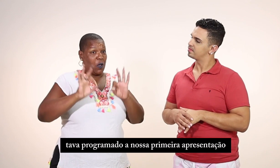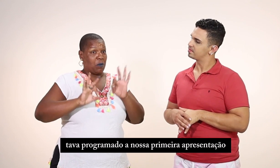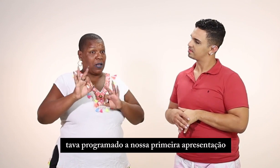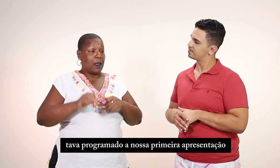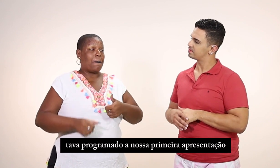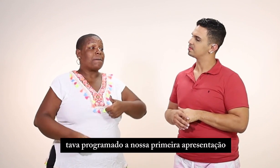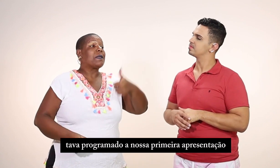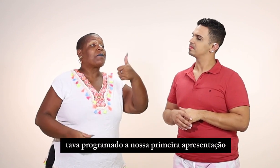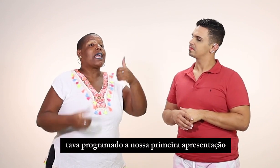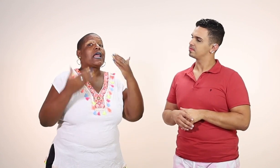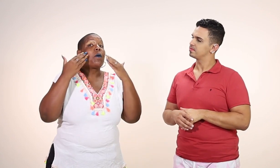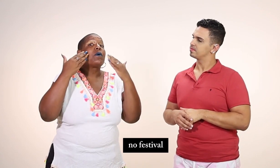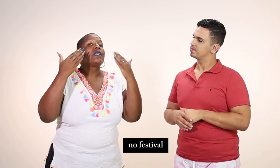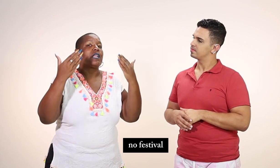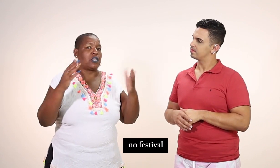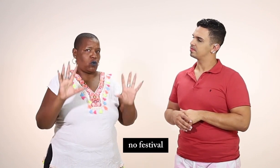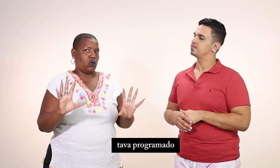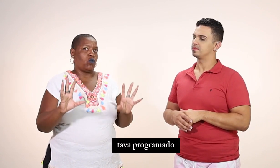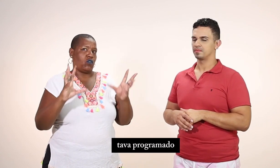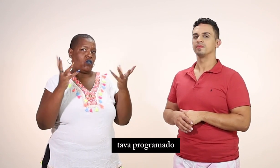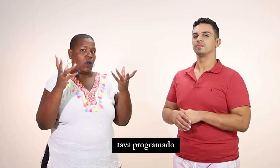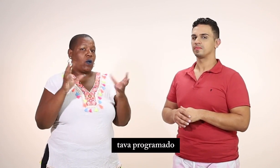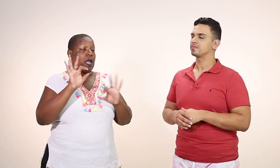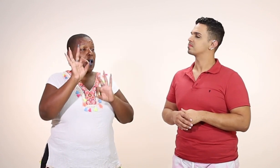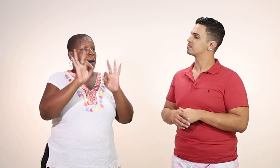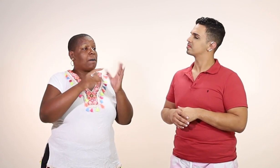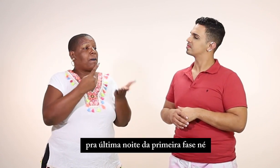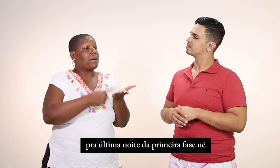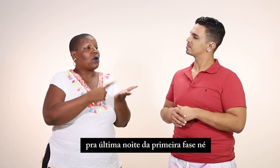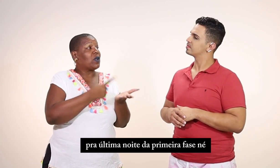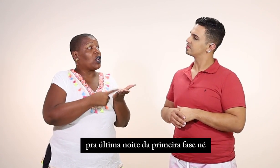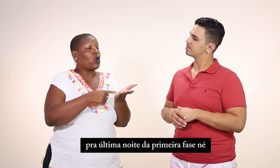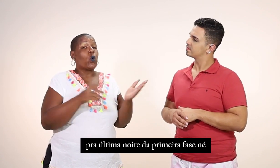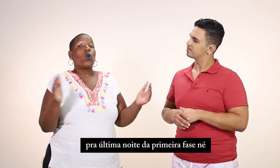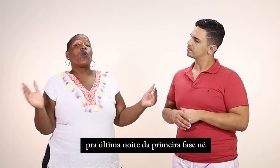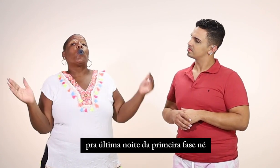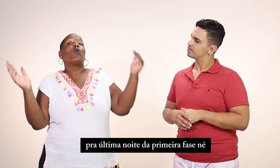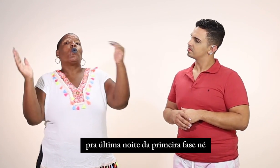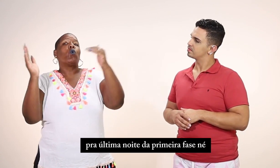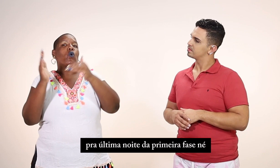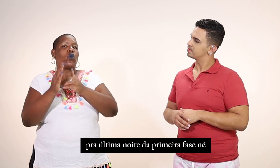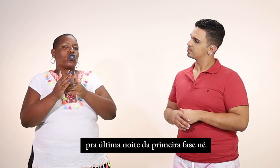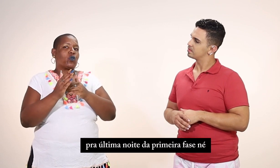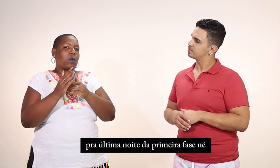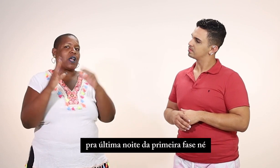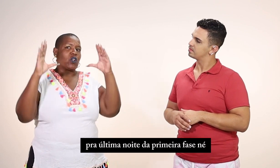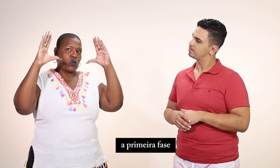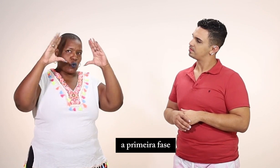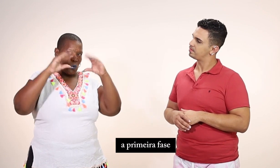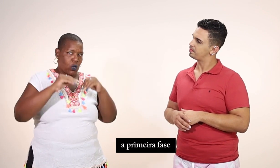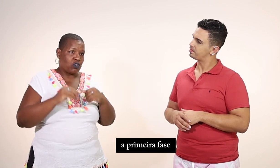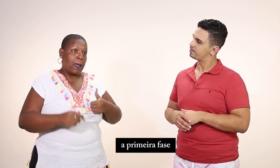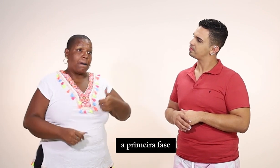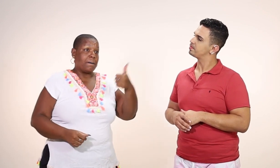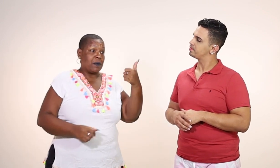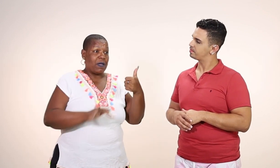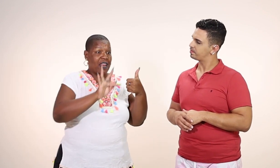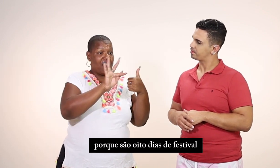primeira apresentação no festival, estava programado para a última noite da primeira fase, né? A primeira fase, porque